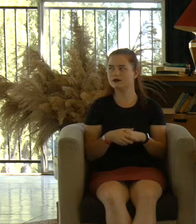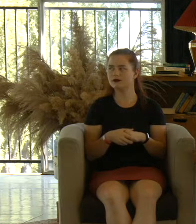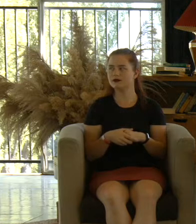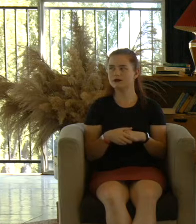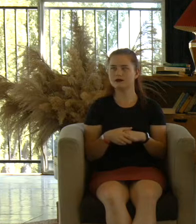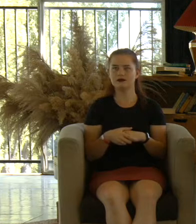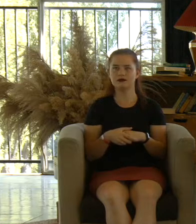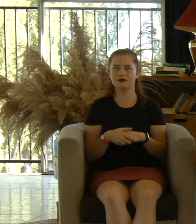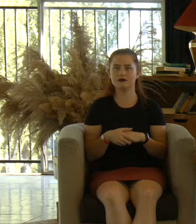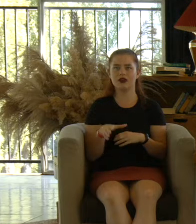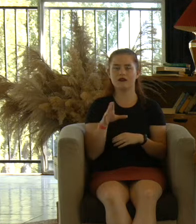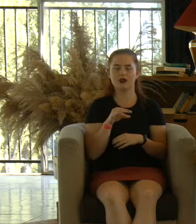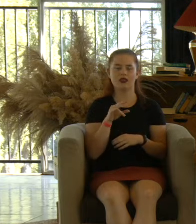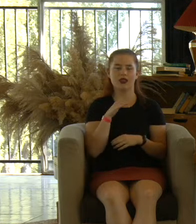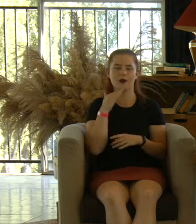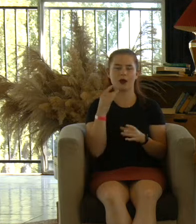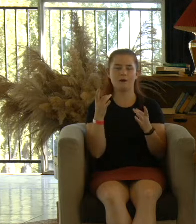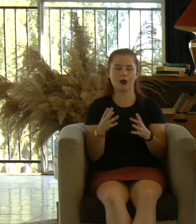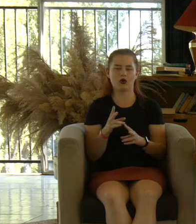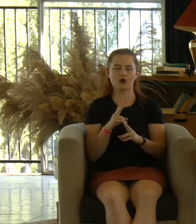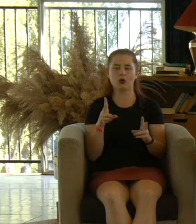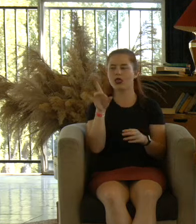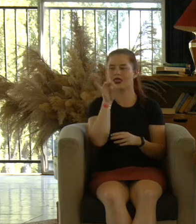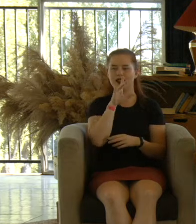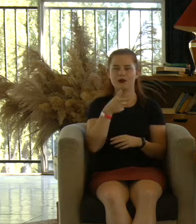Отлично, все будет проще. Хорошо. Кто не будет вино?